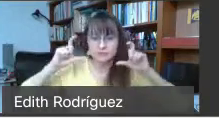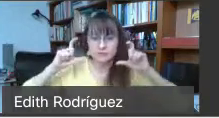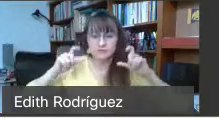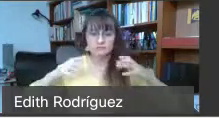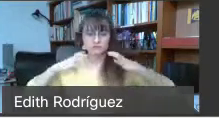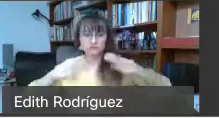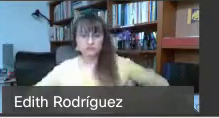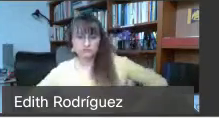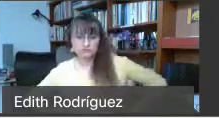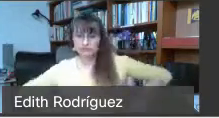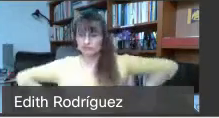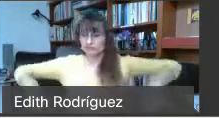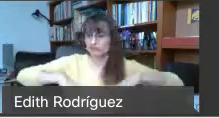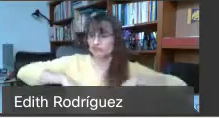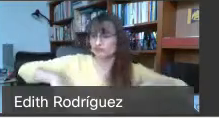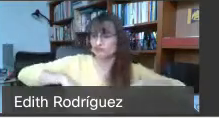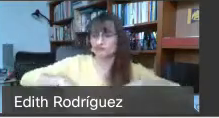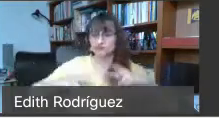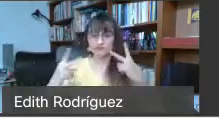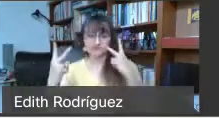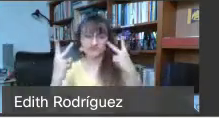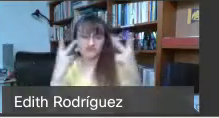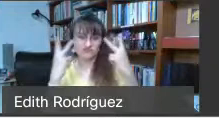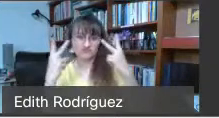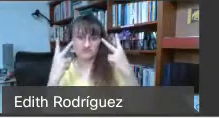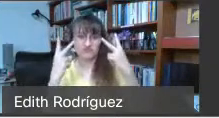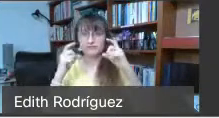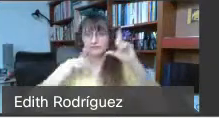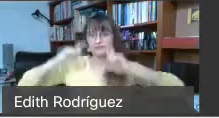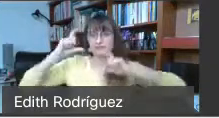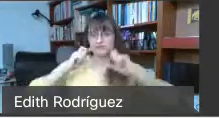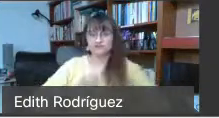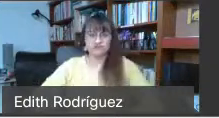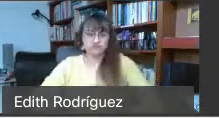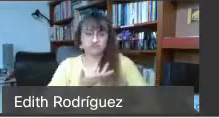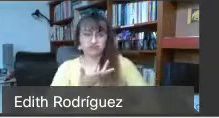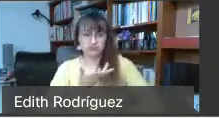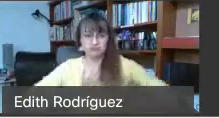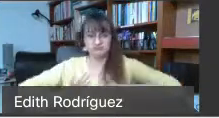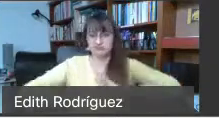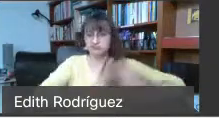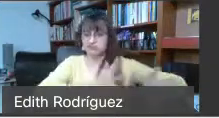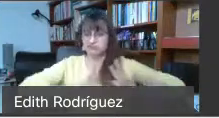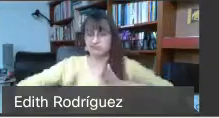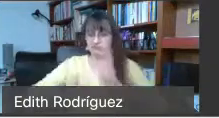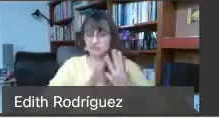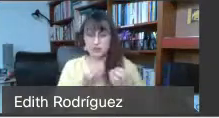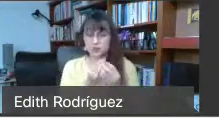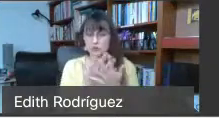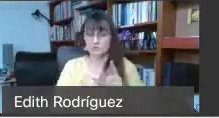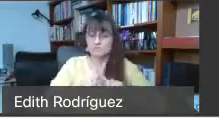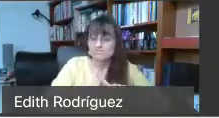al español. En la lengua de señas tenemos los manuales, es decir, de la cara, manejo del espacio, contacto